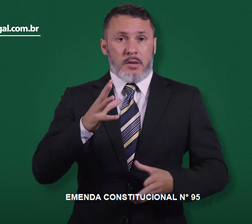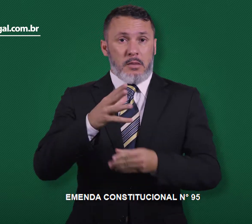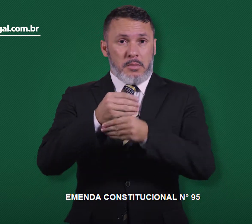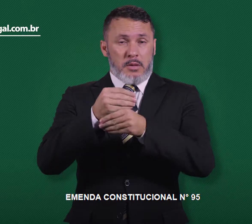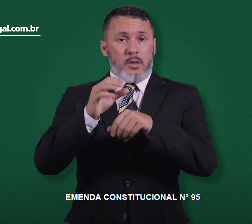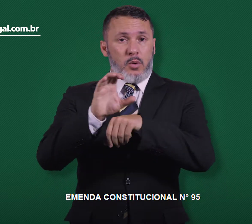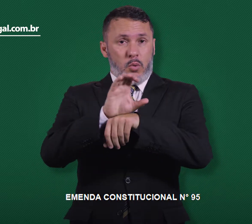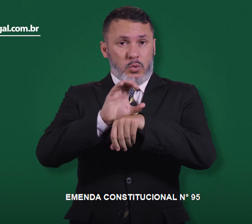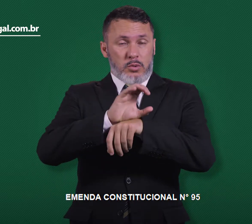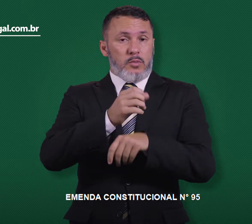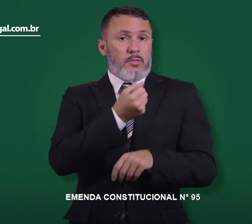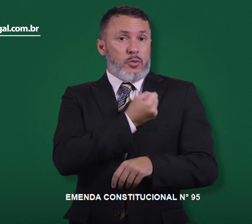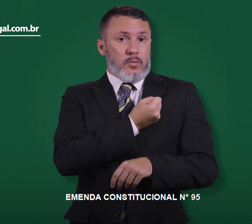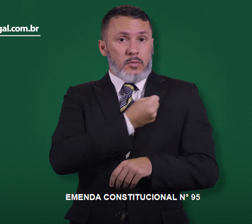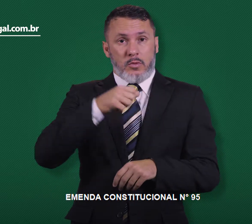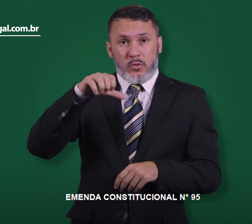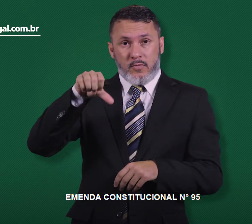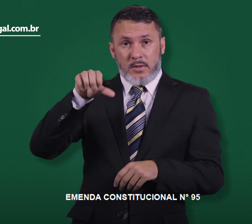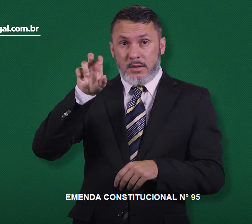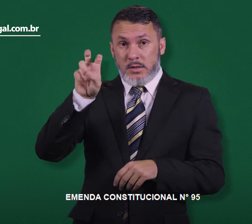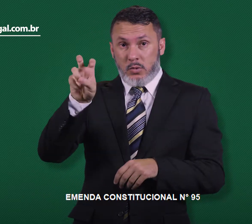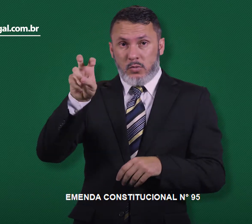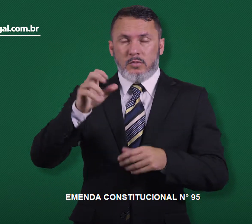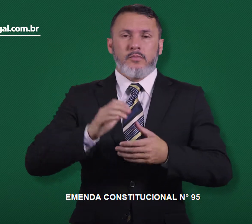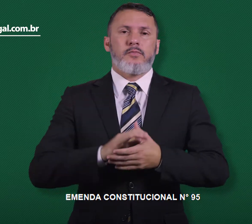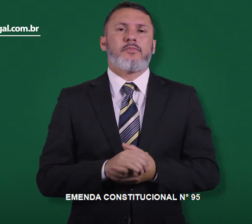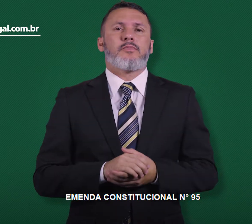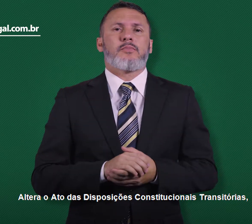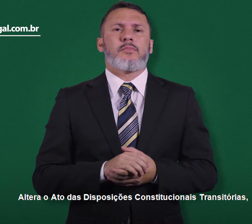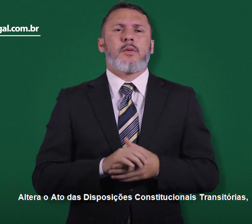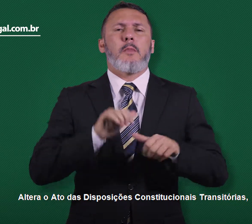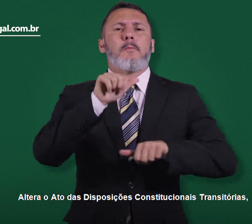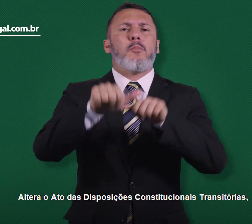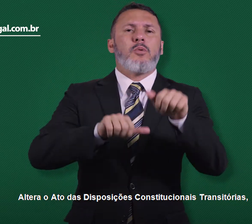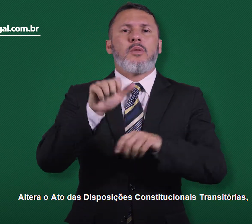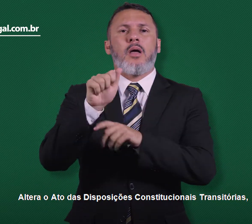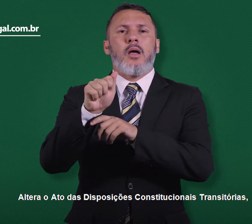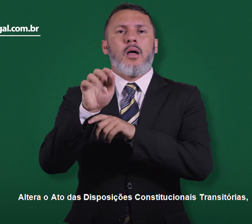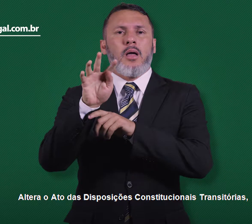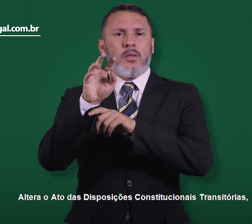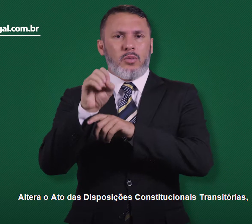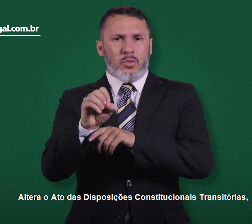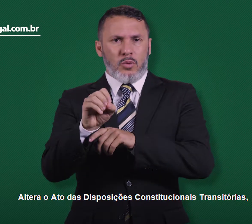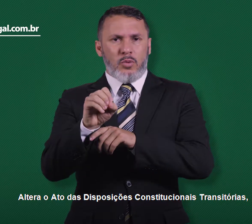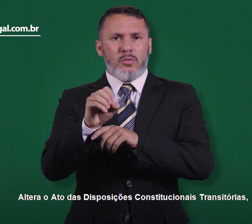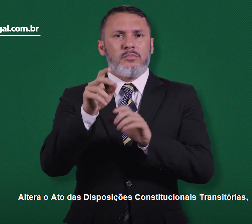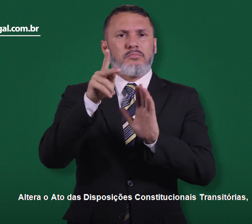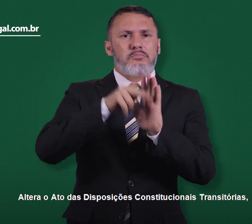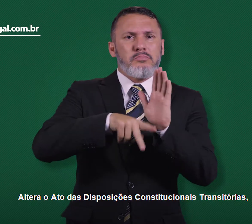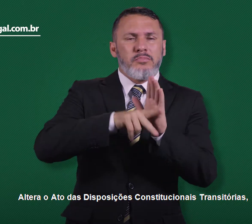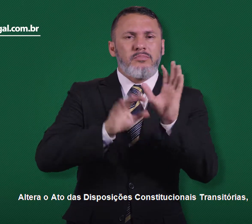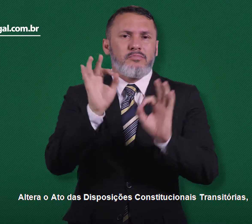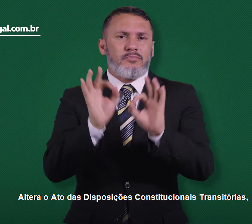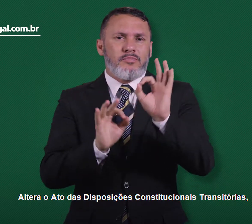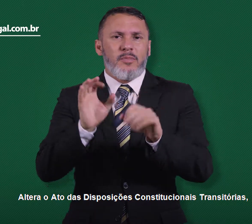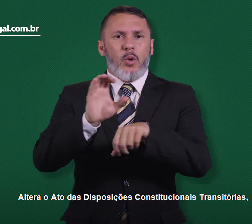Emenda Constitucional número 95. Altera o ato das disposições constitucionais transitórias